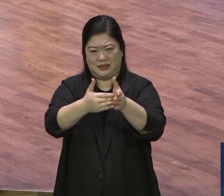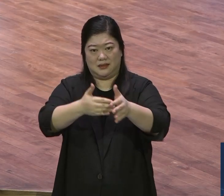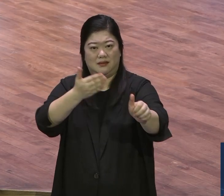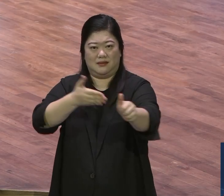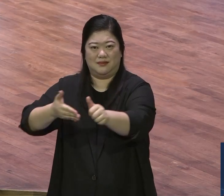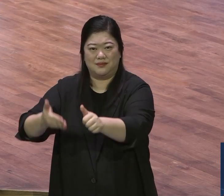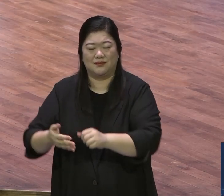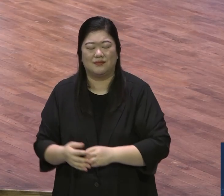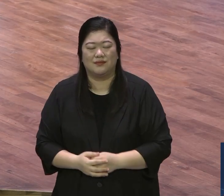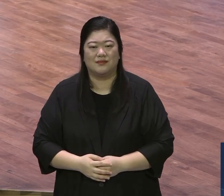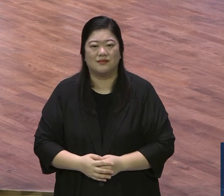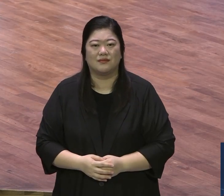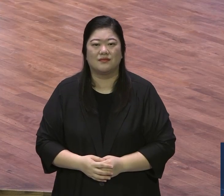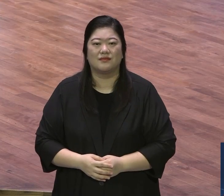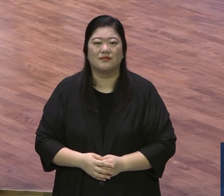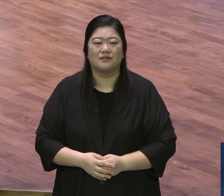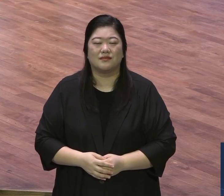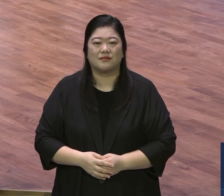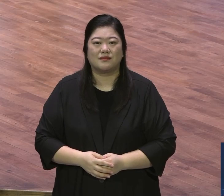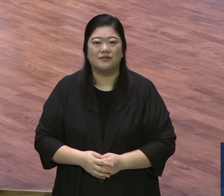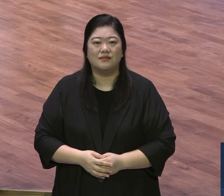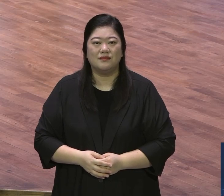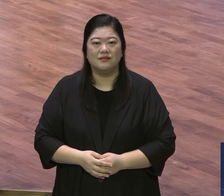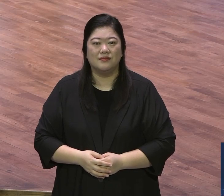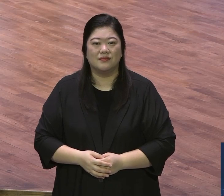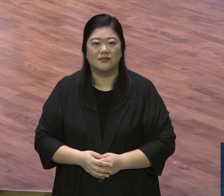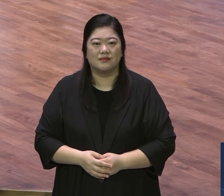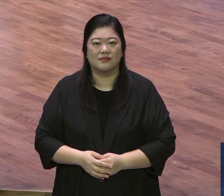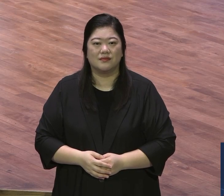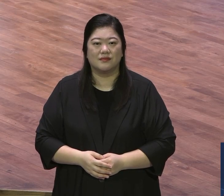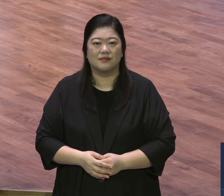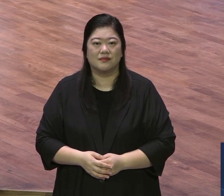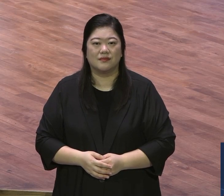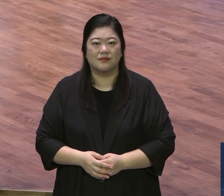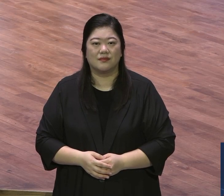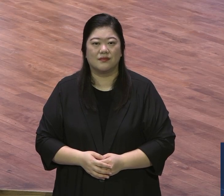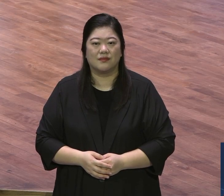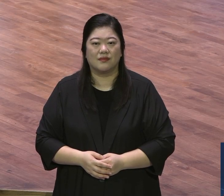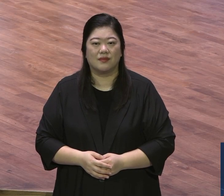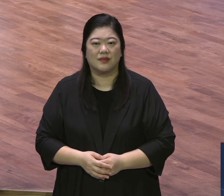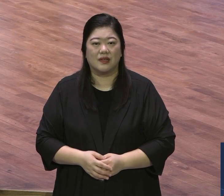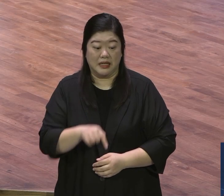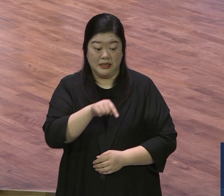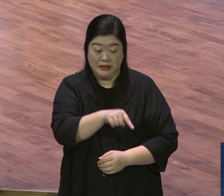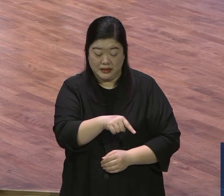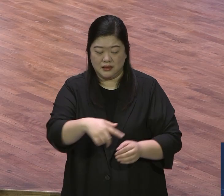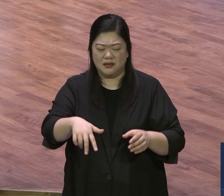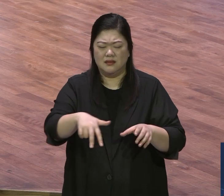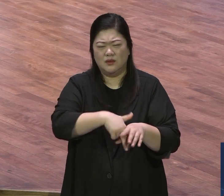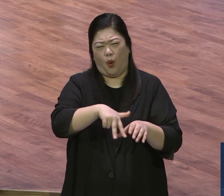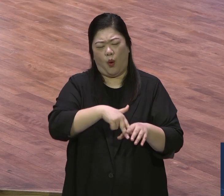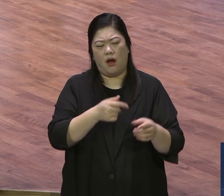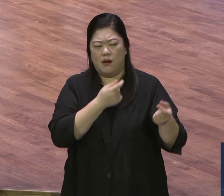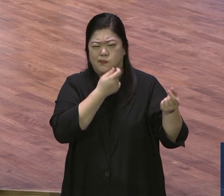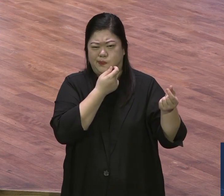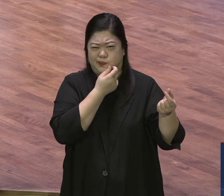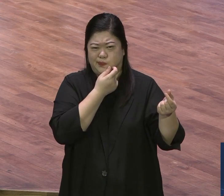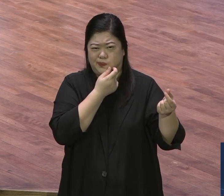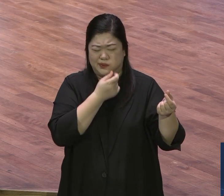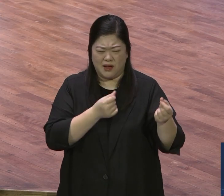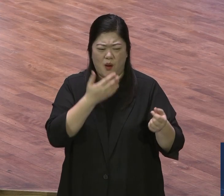그러니 전혀 방향 맞지 않는 말만 합니다. 그래서 그 사람 말을 들어보면